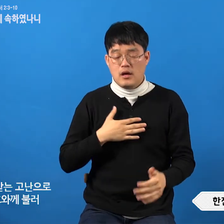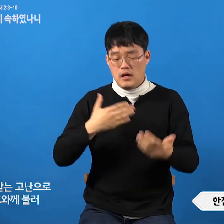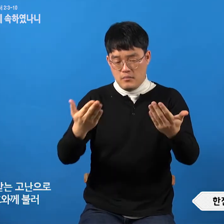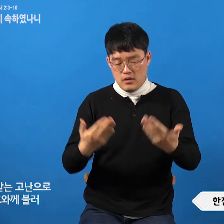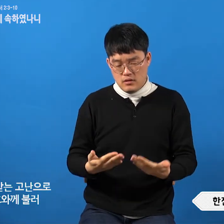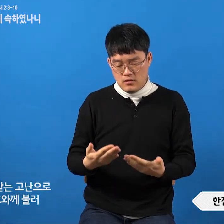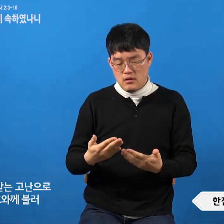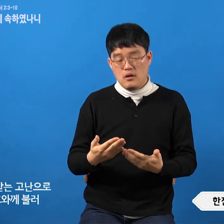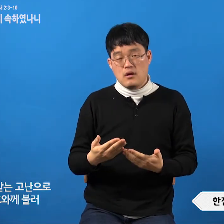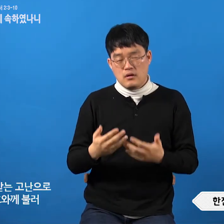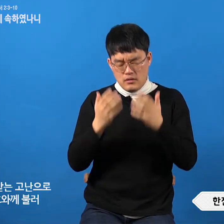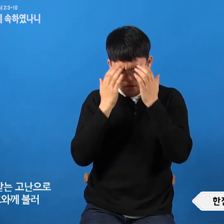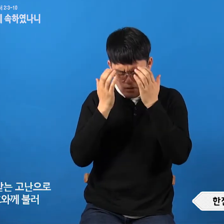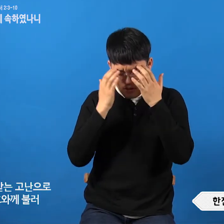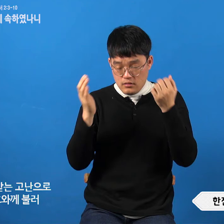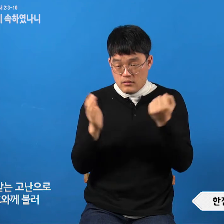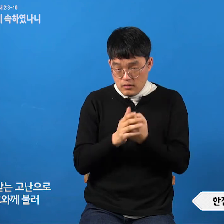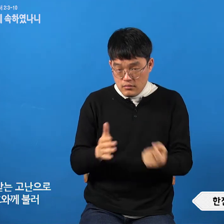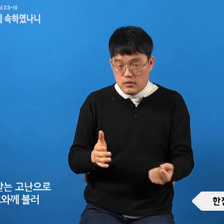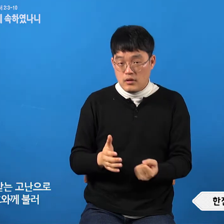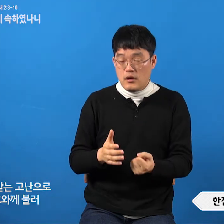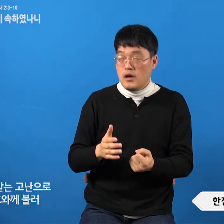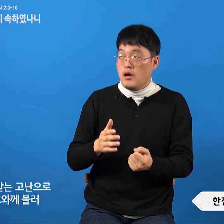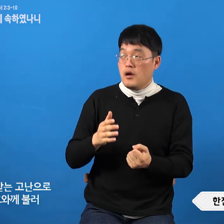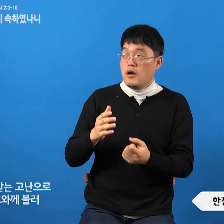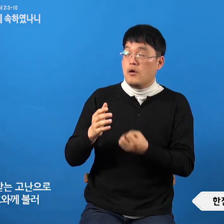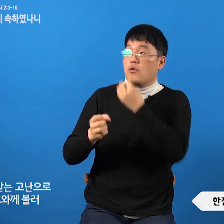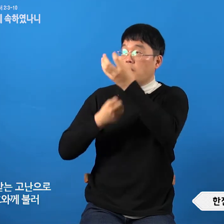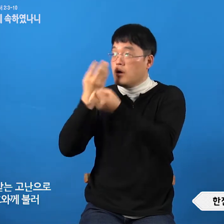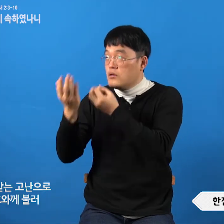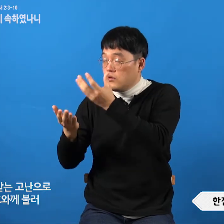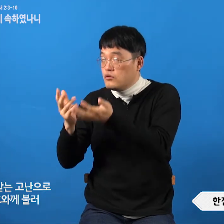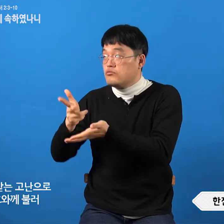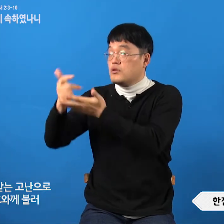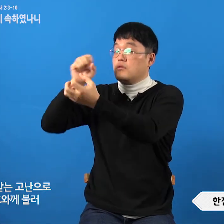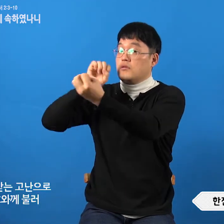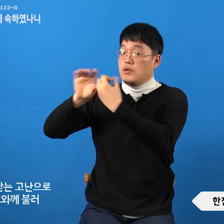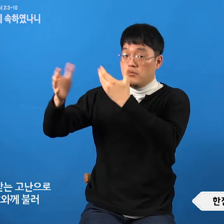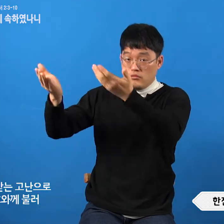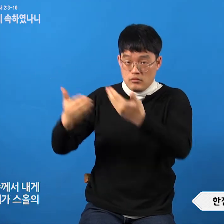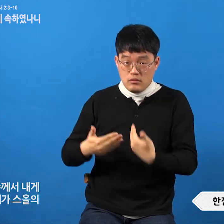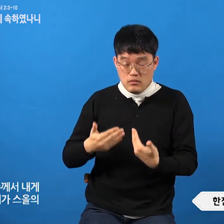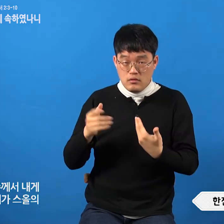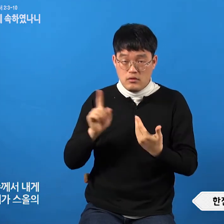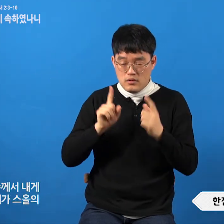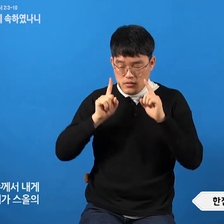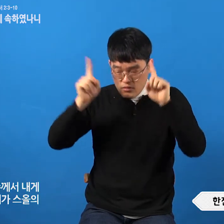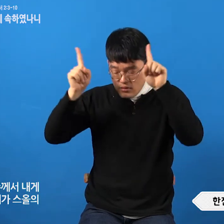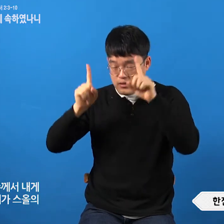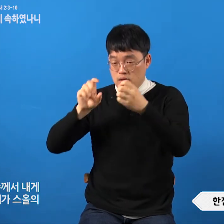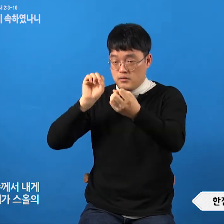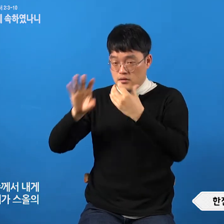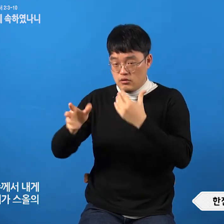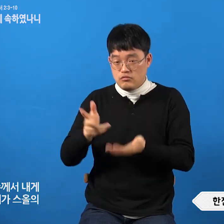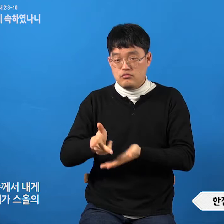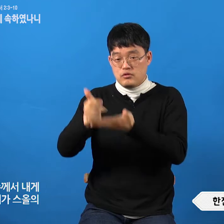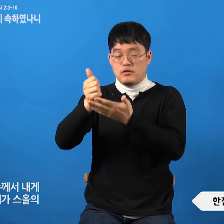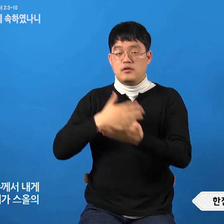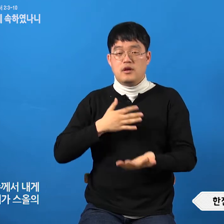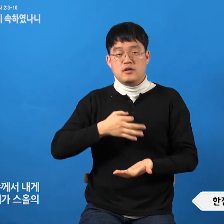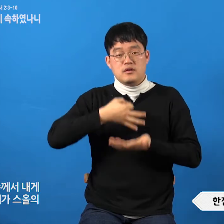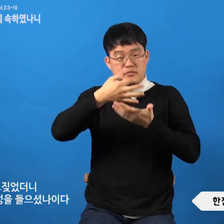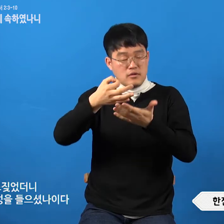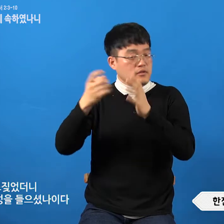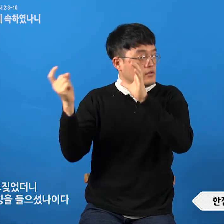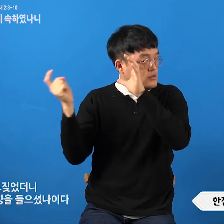불러 아뢰었더니 주께서 내게 대답하셨고 내가 스올의 뱃속에서 부르짖었더니 주께서 내 음성을